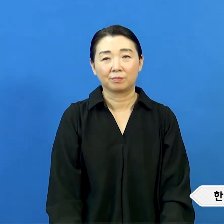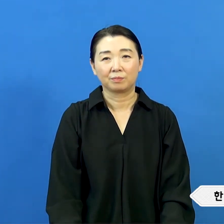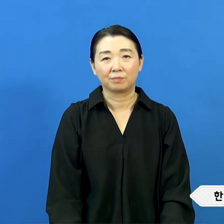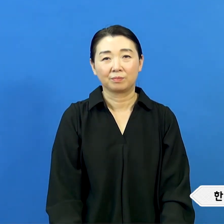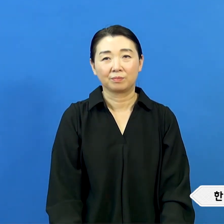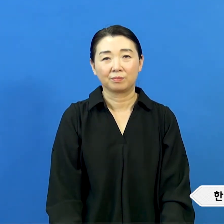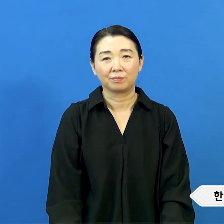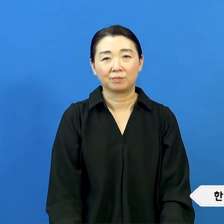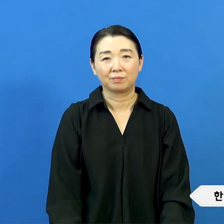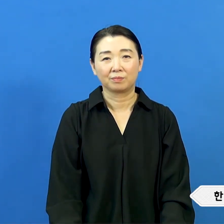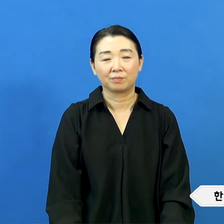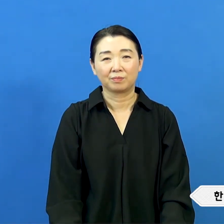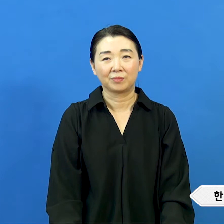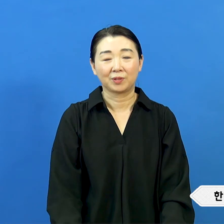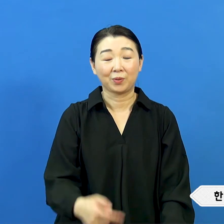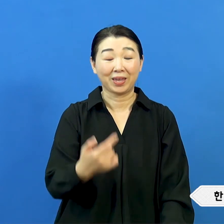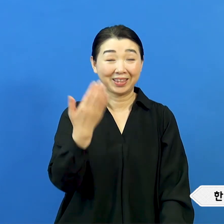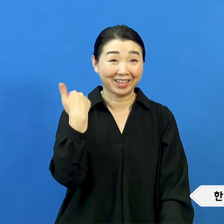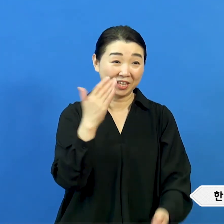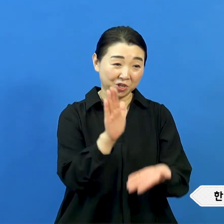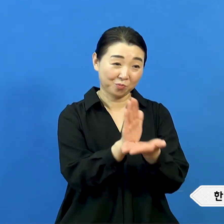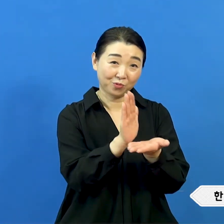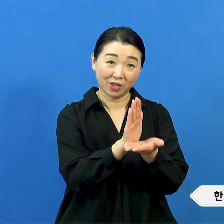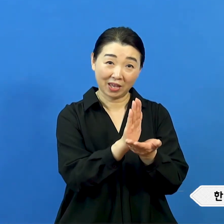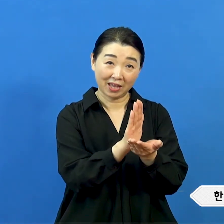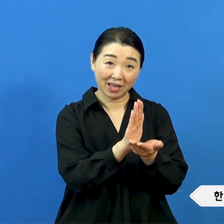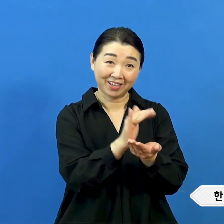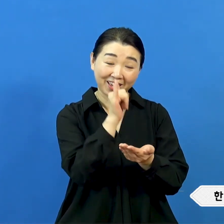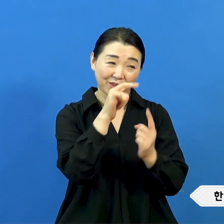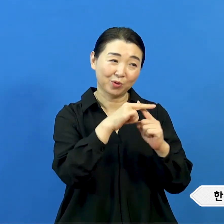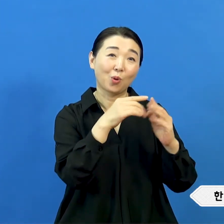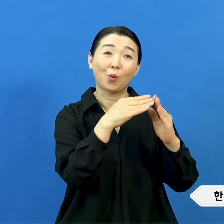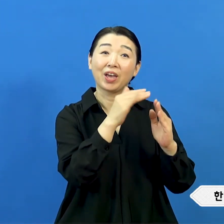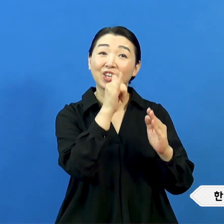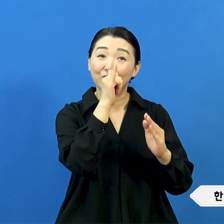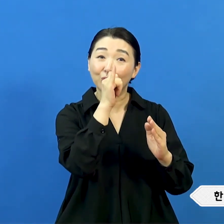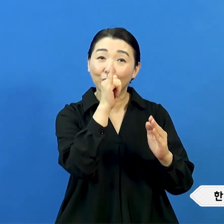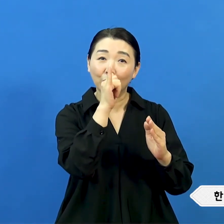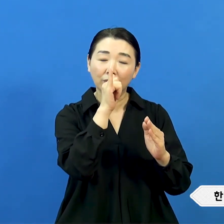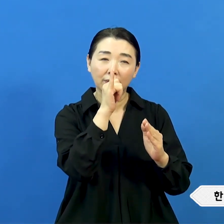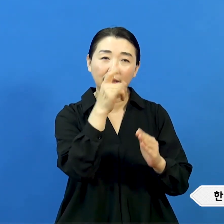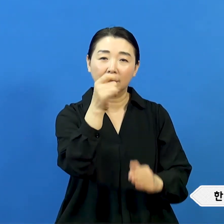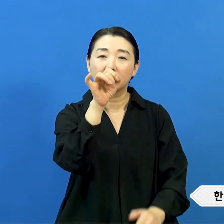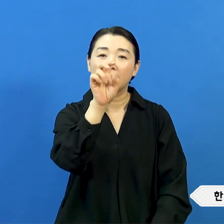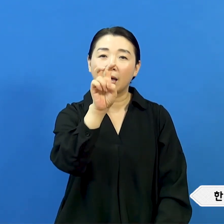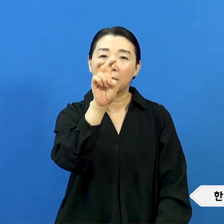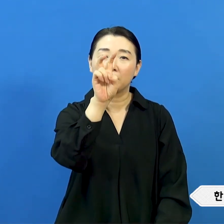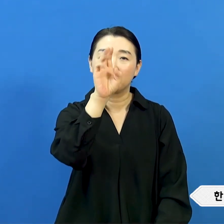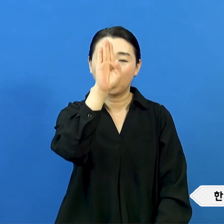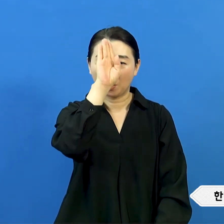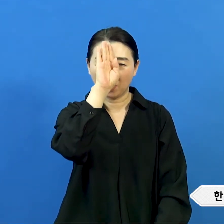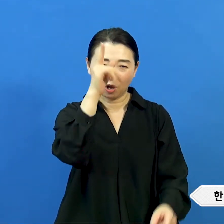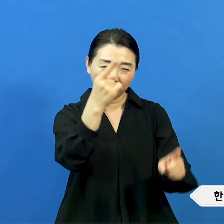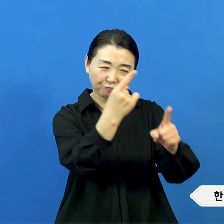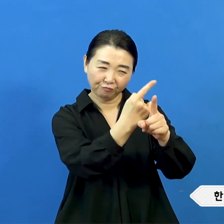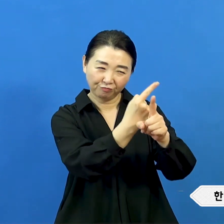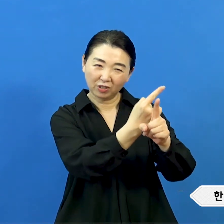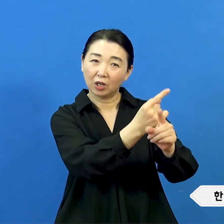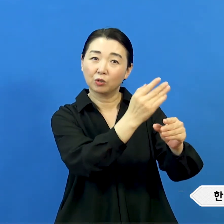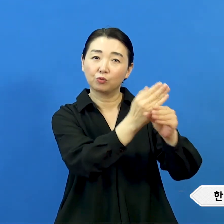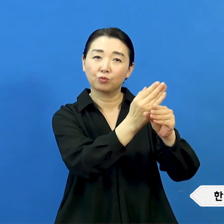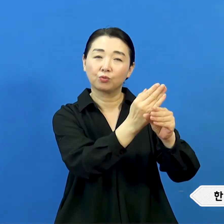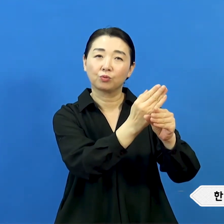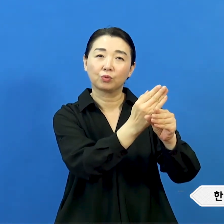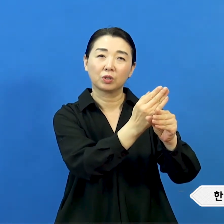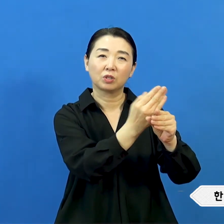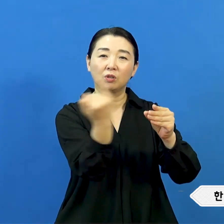분당의 어떤 교회, 제가 협동 목사로 있었던 그 교회는 암 투병 중인 집사님이 임신을